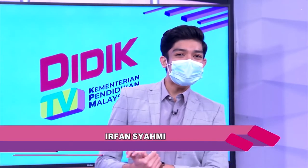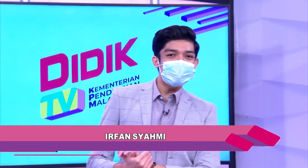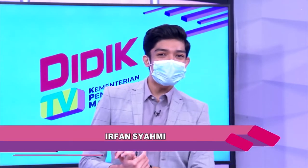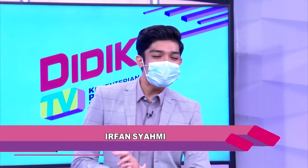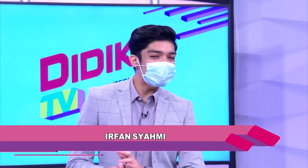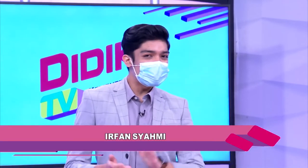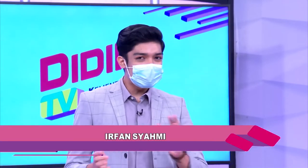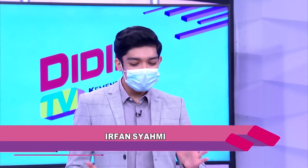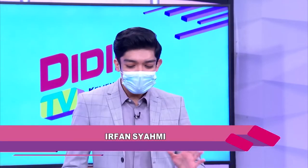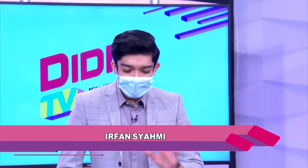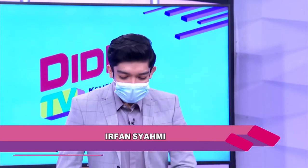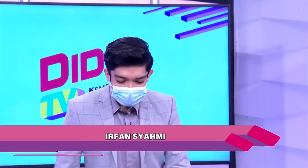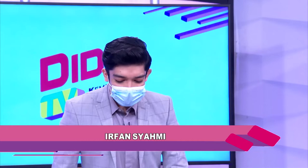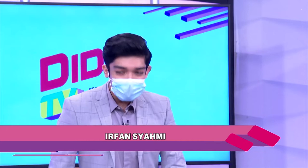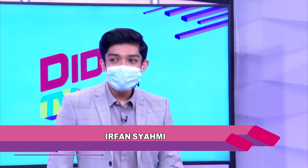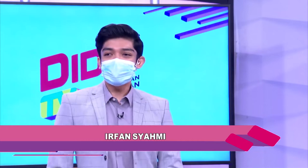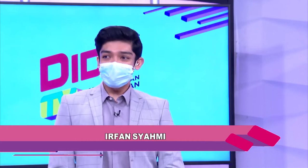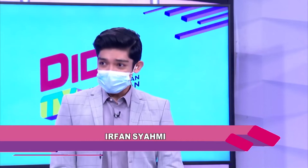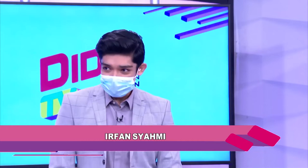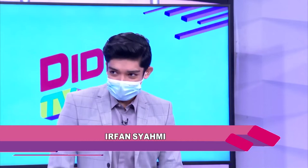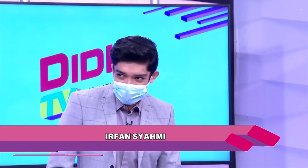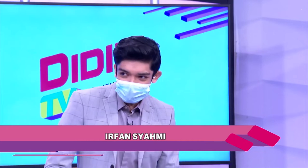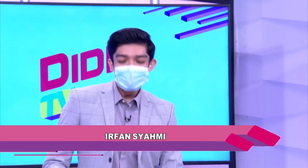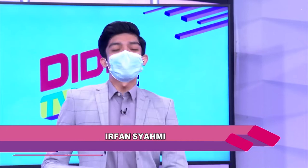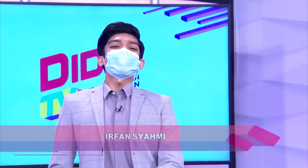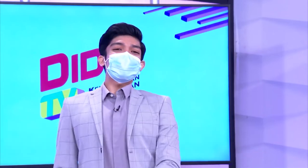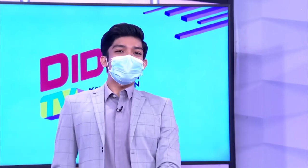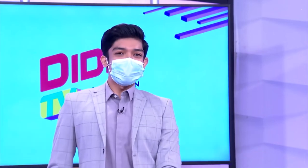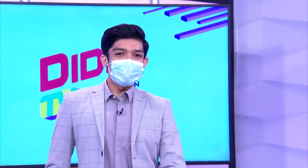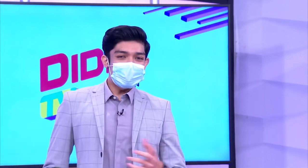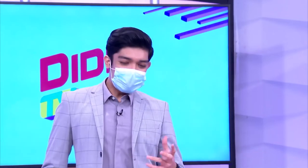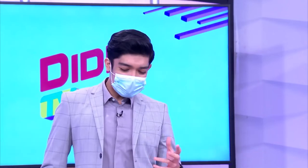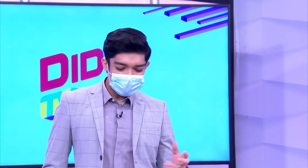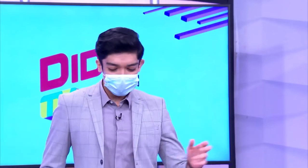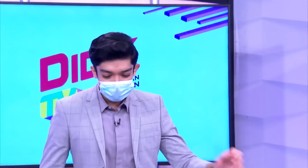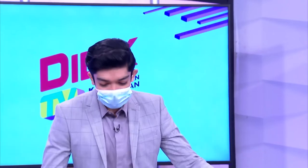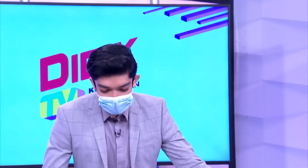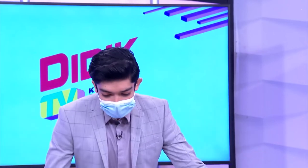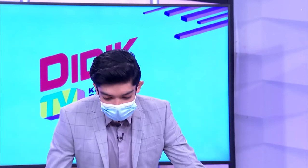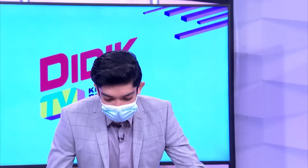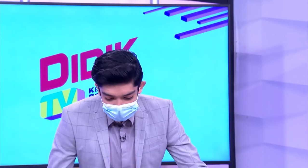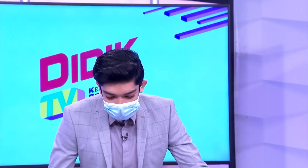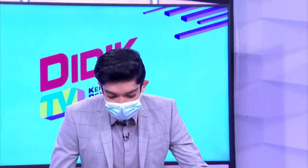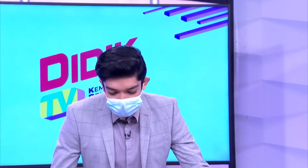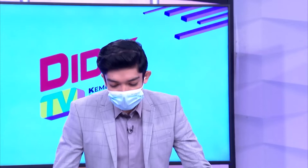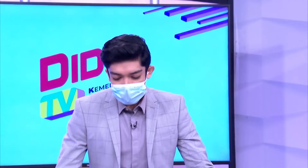akan belajar bersama adik kita di tahap pra sekolah betul jago Oke pendidikan khas untuk adik kita yang kurang